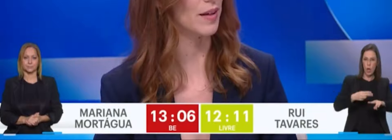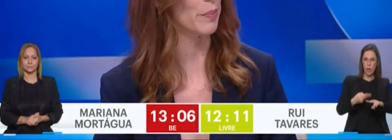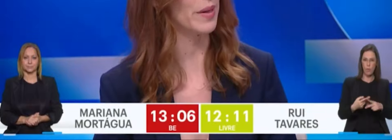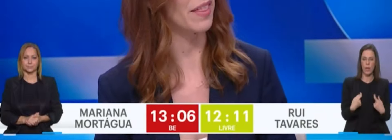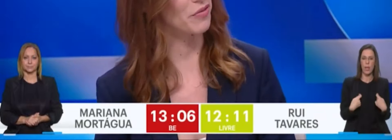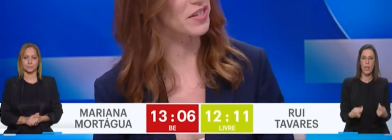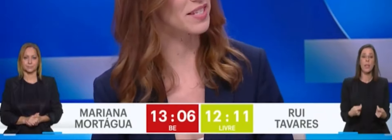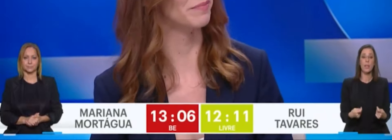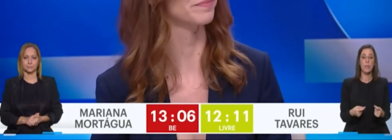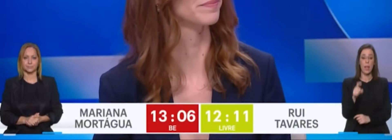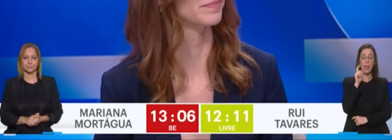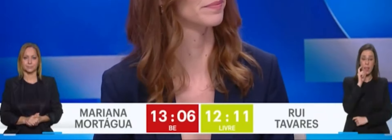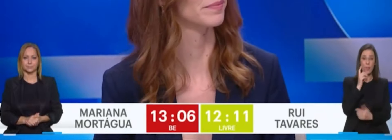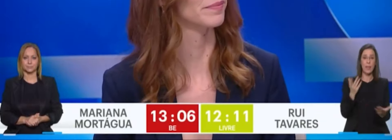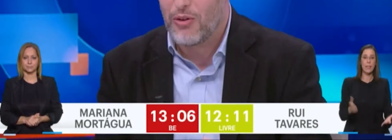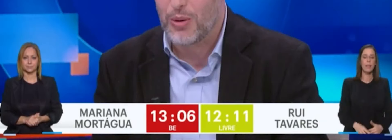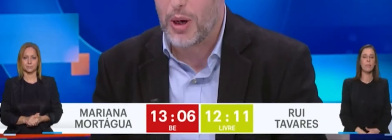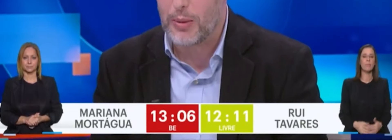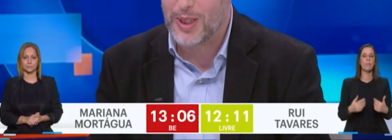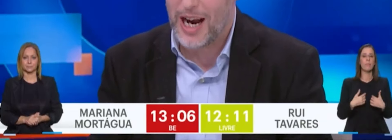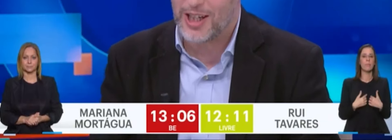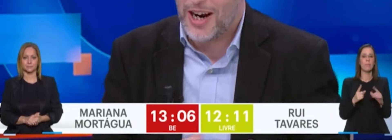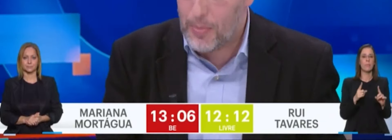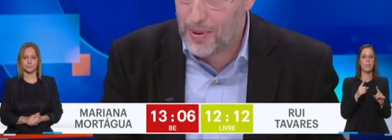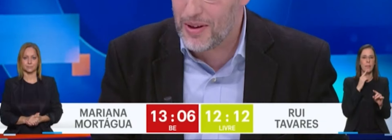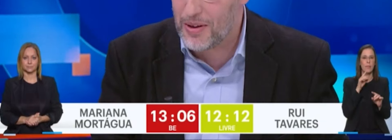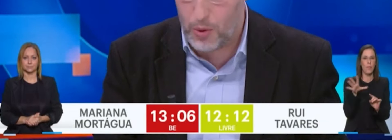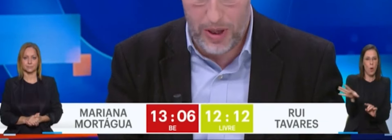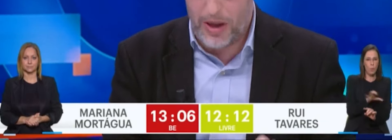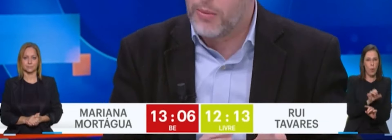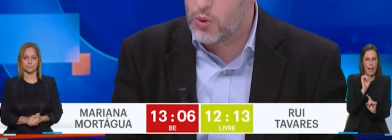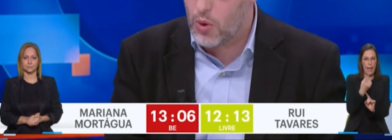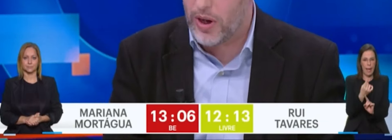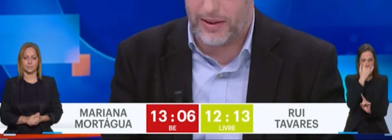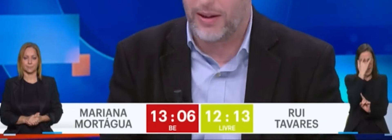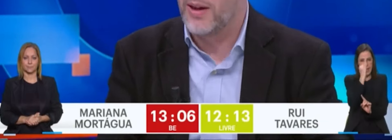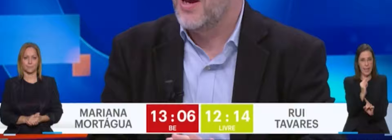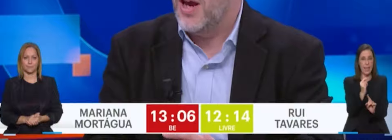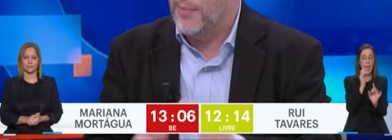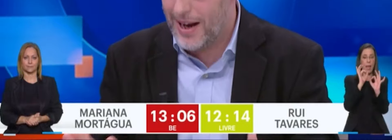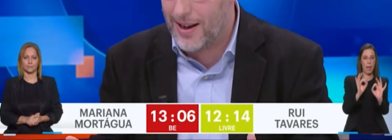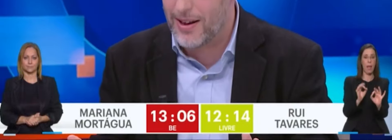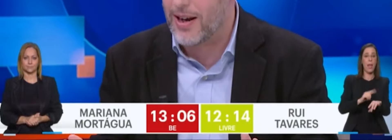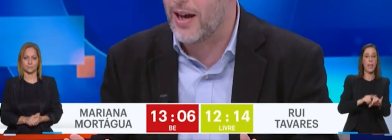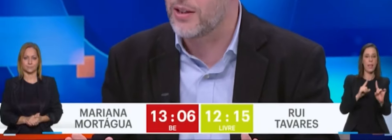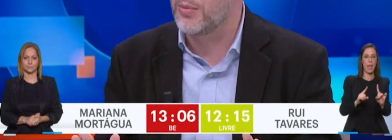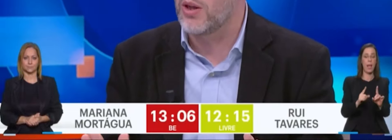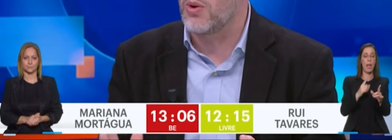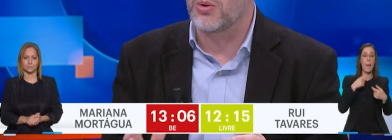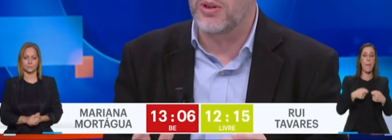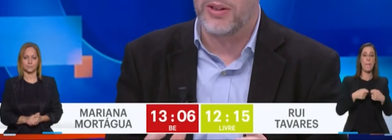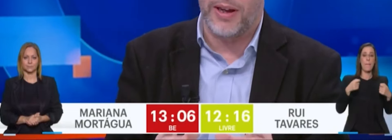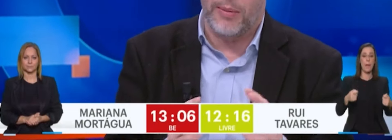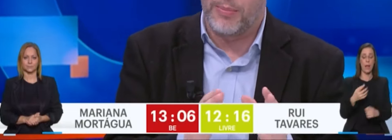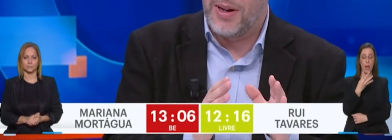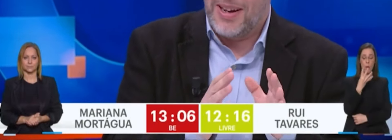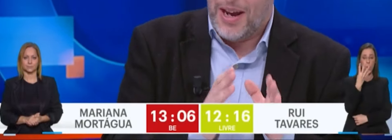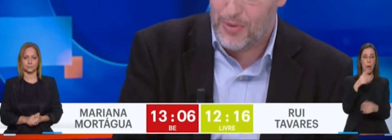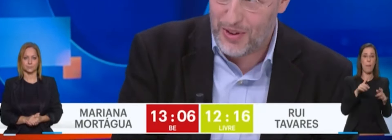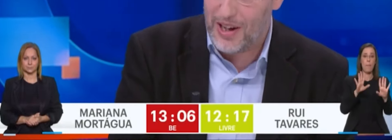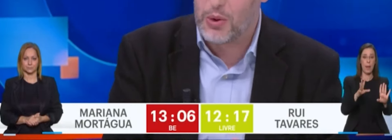despesa para a defesa também vou fazer uma repescagem rápida de uma ideia muito concreta a maneira de alargar a semana de quatro dias